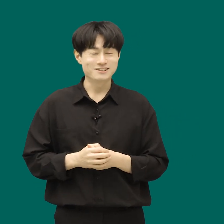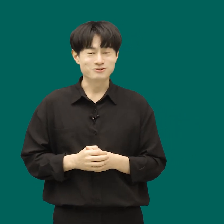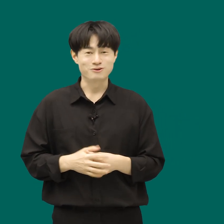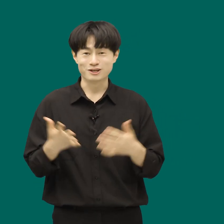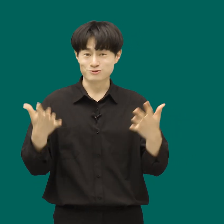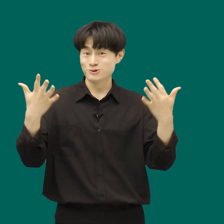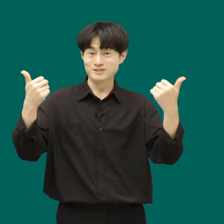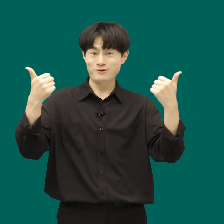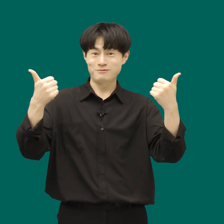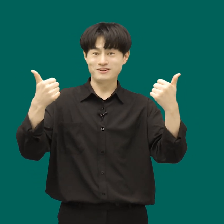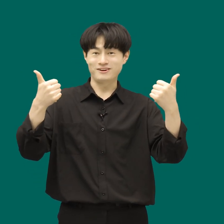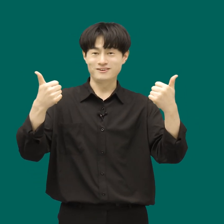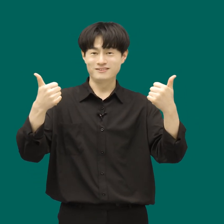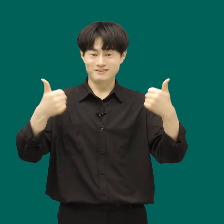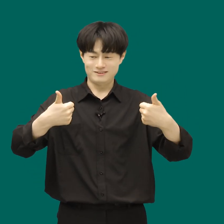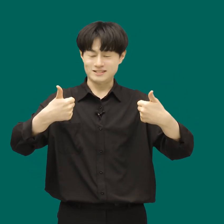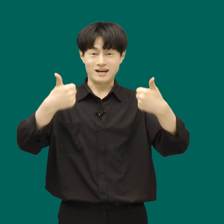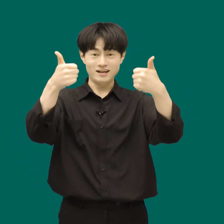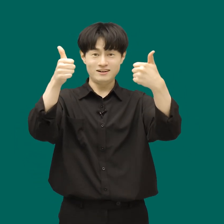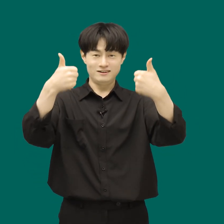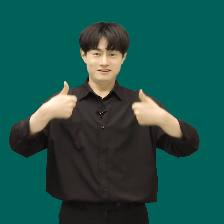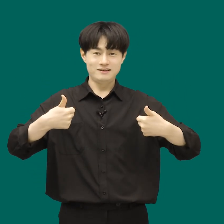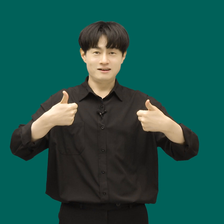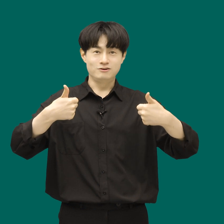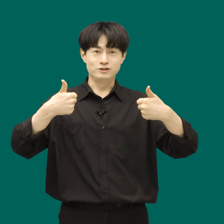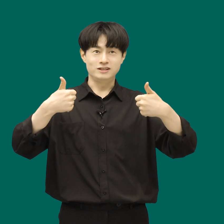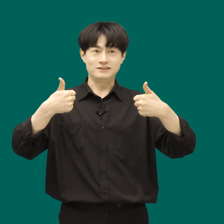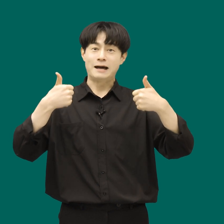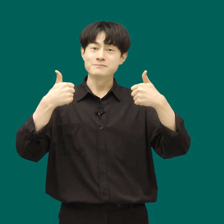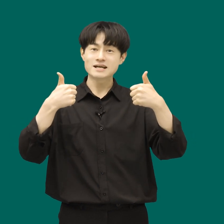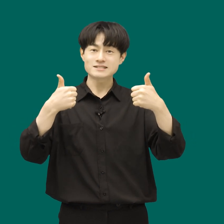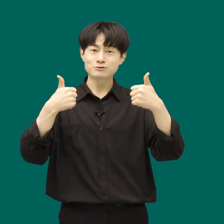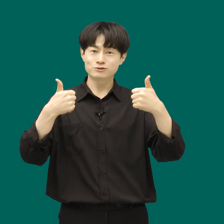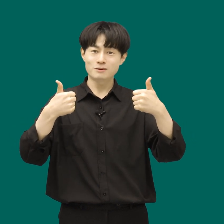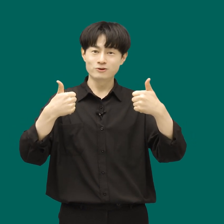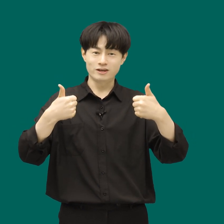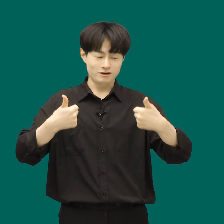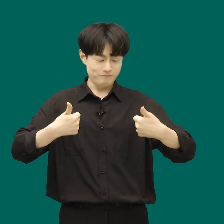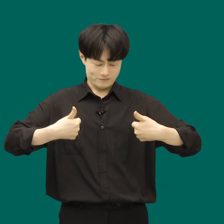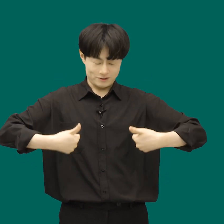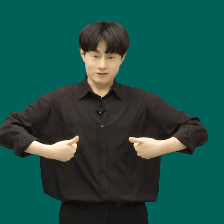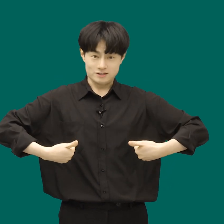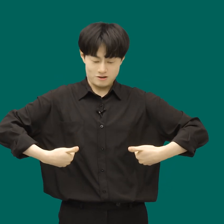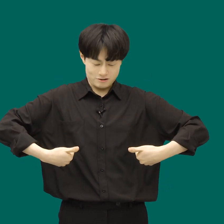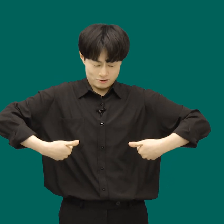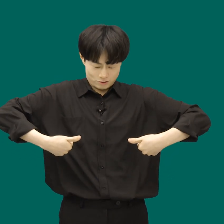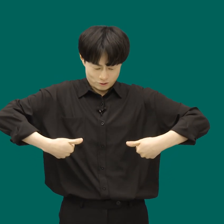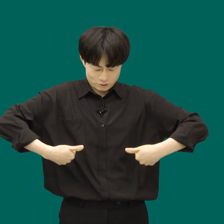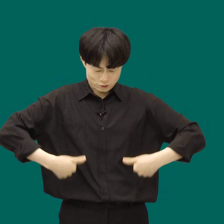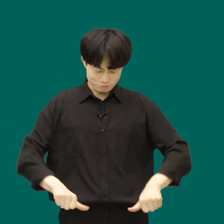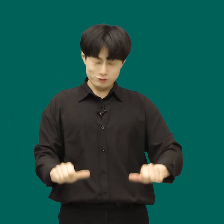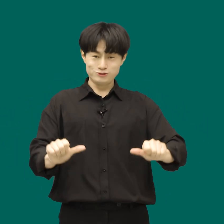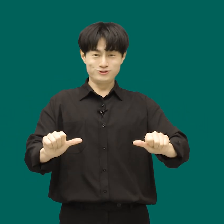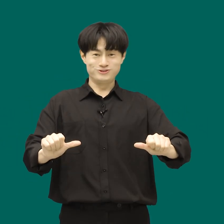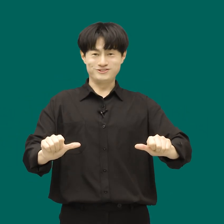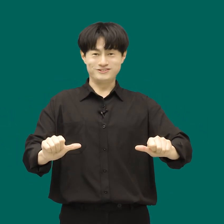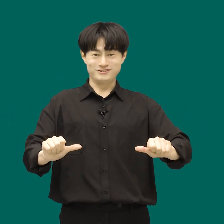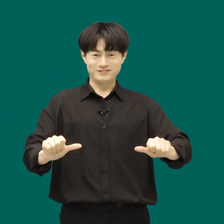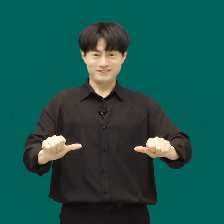않고요. 우리가 두 손을 사용하면 돼요. 자, 우리 남자 쌍둥이 해볼게요. 여기서 순풍. 네,